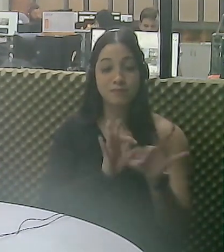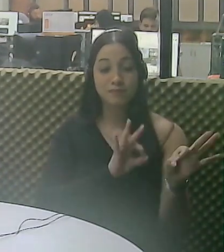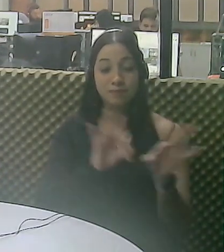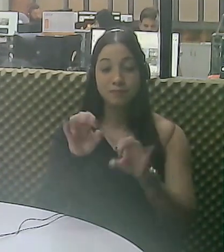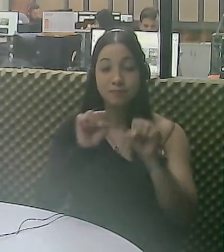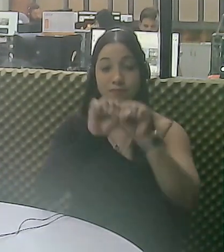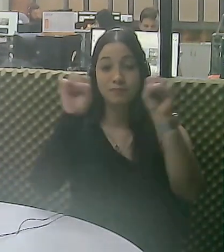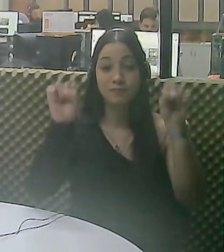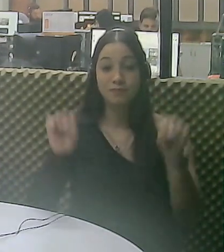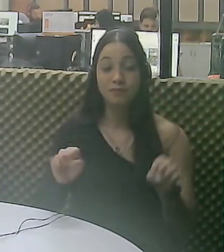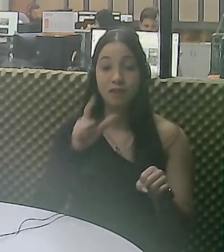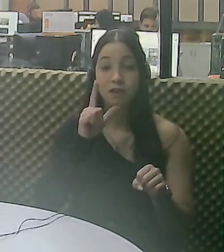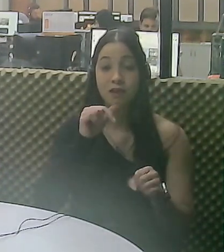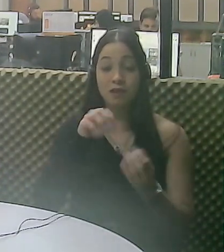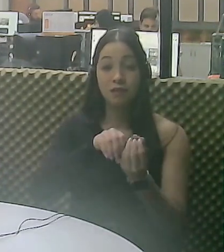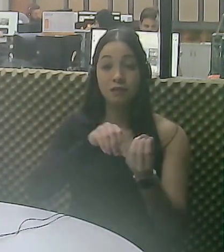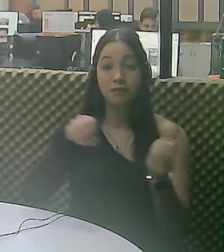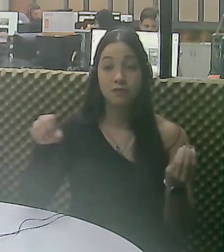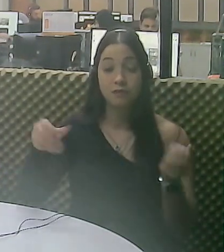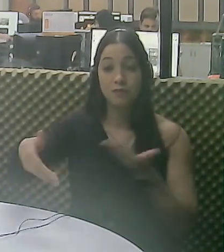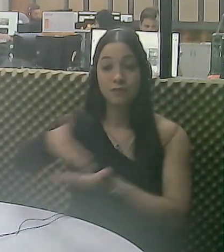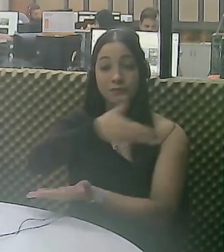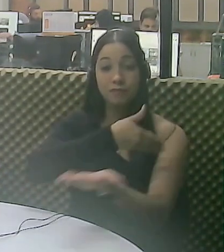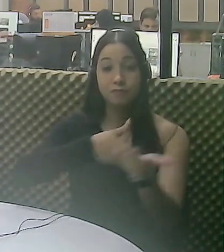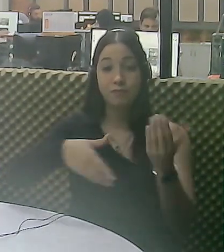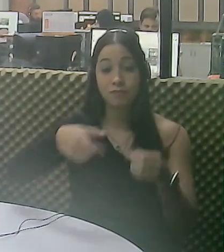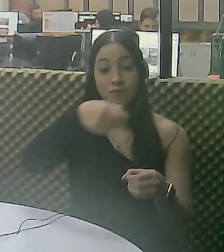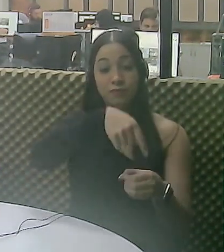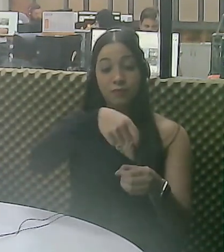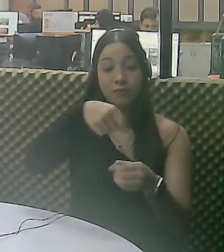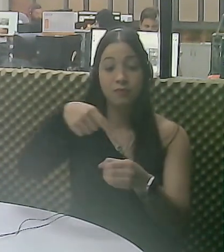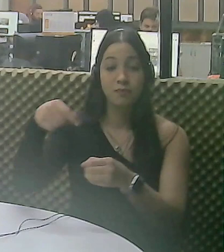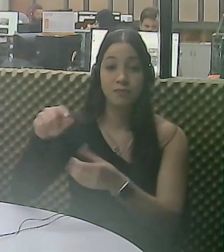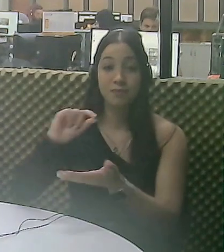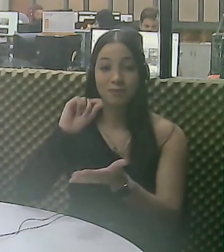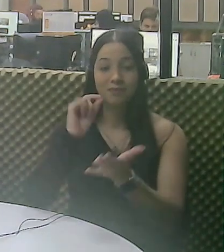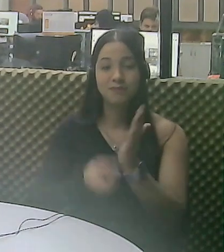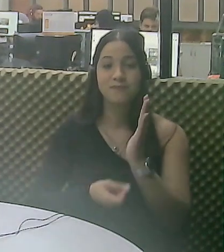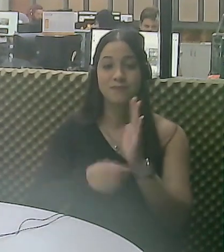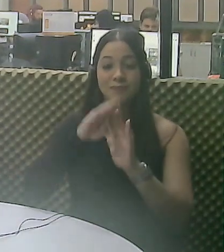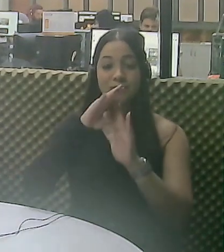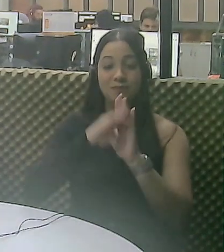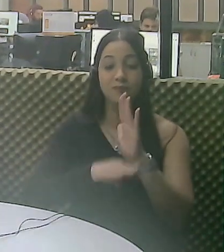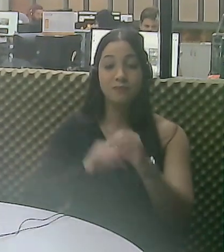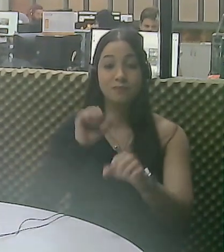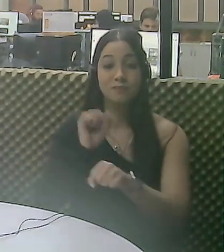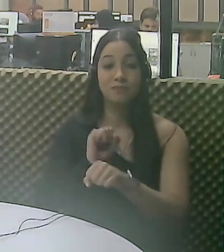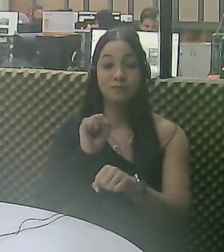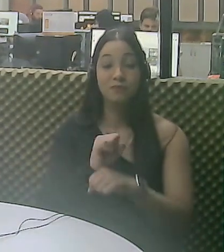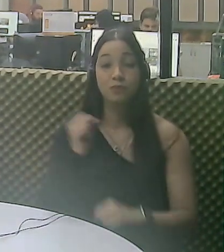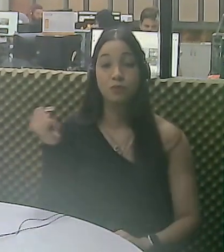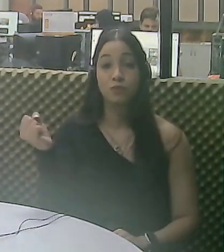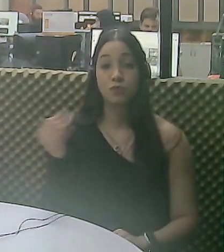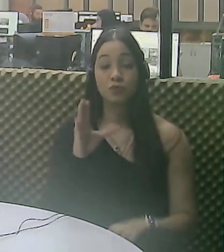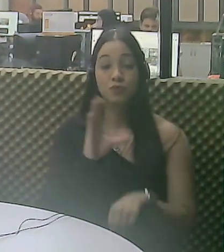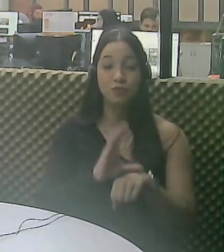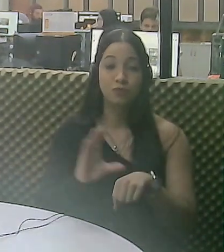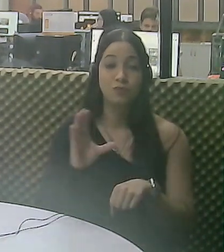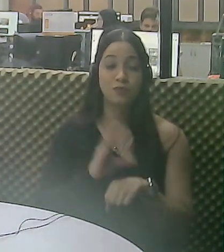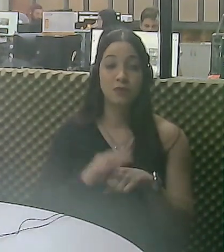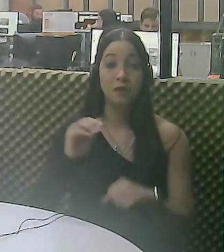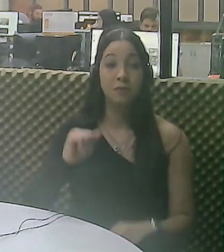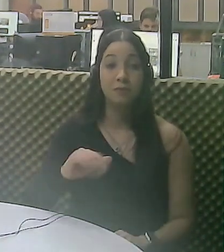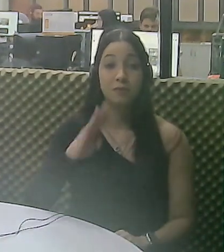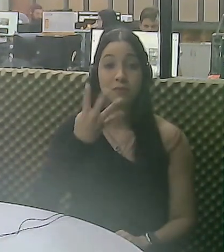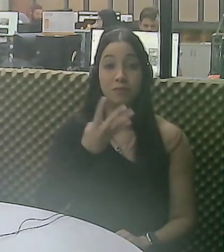de Sistema de Aquaponia, Recirculação de Água. As inscrições para a lista de espera dessa nova qualificação, que terá mais